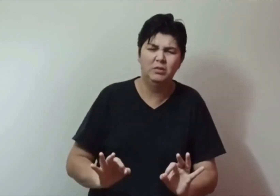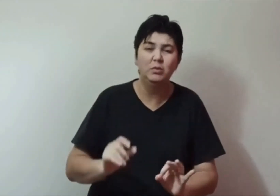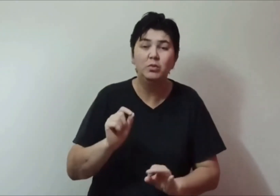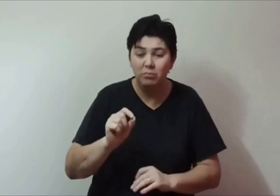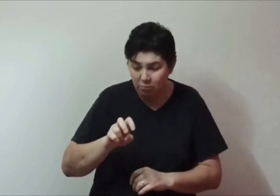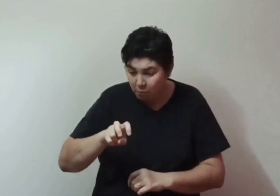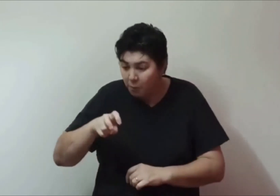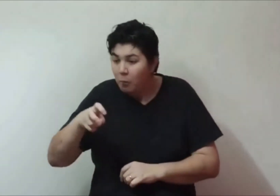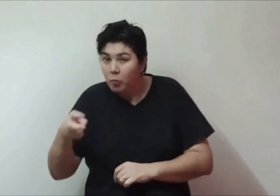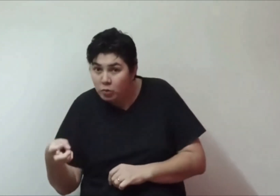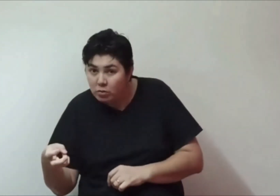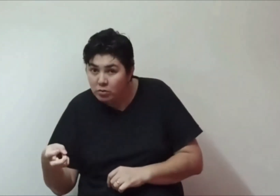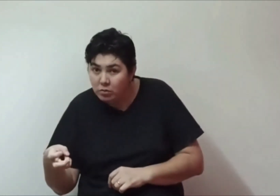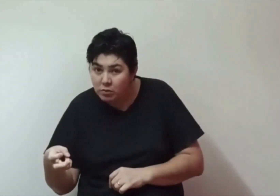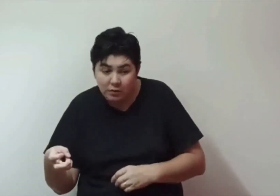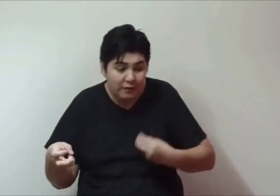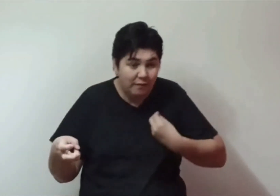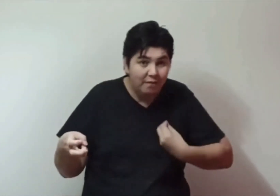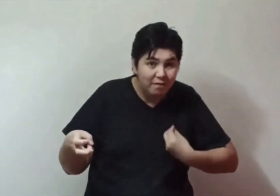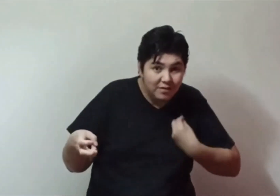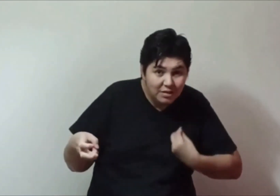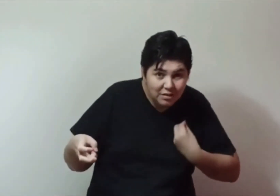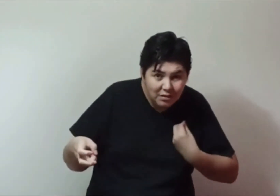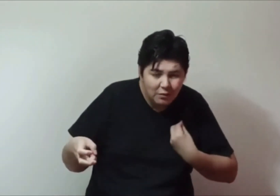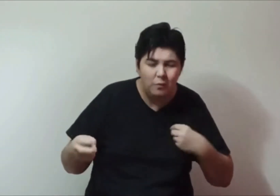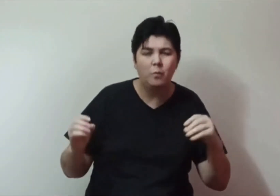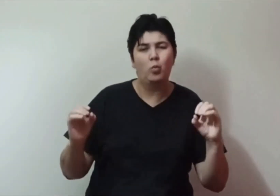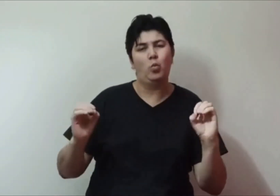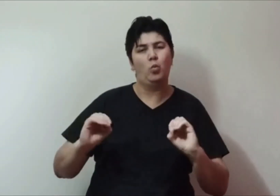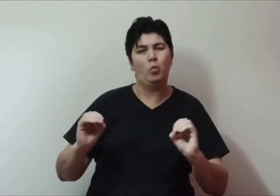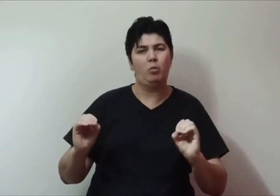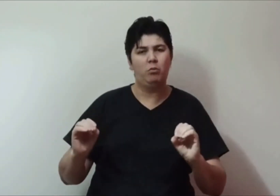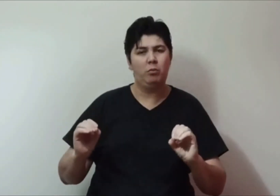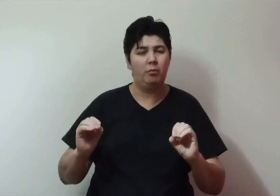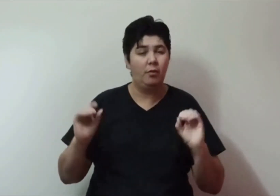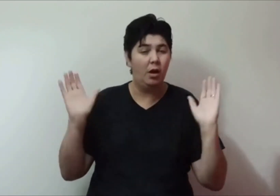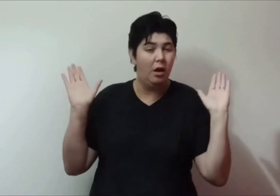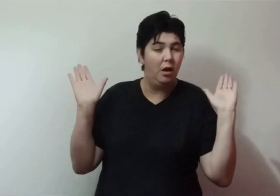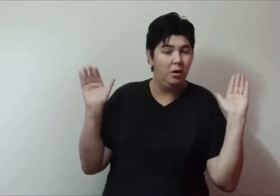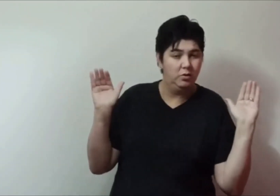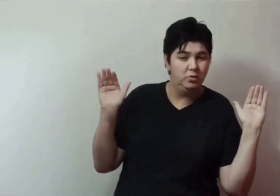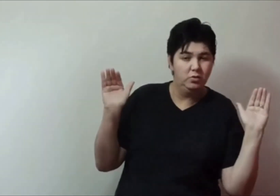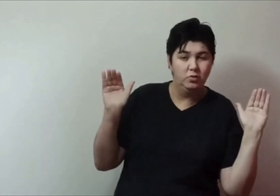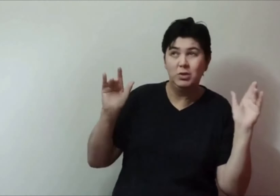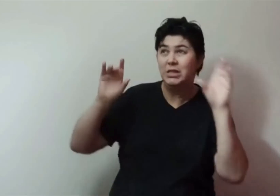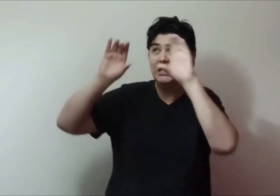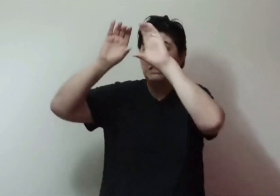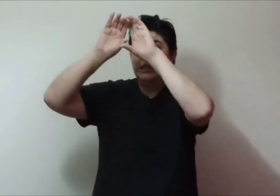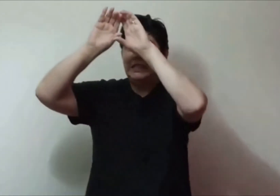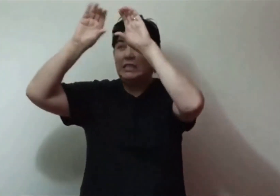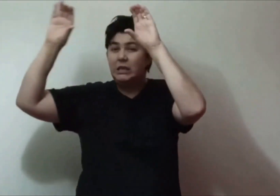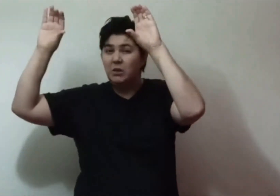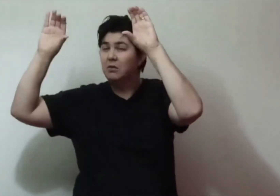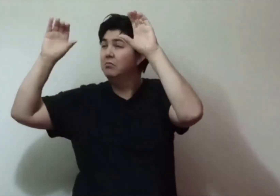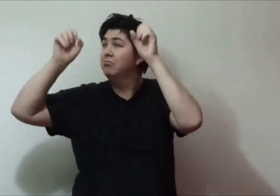eu tenho a certeza de que nem a morte nem a vida nem os anjos